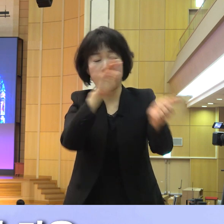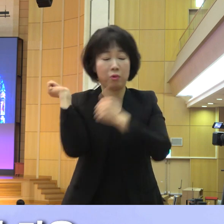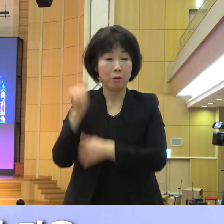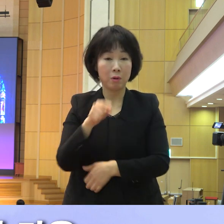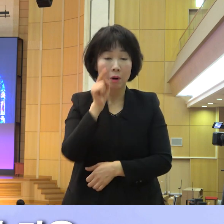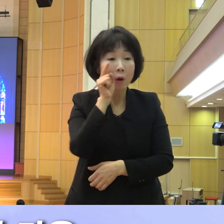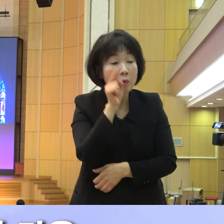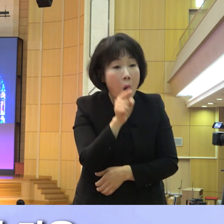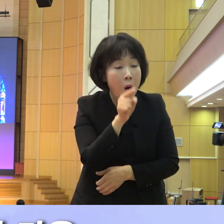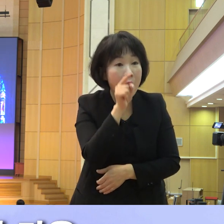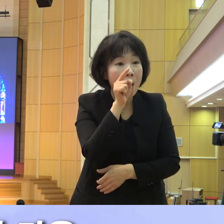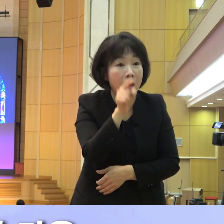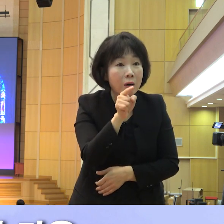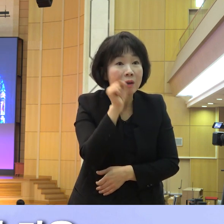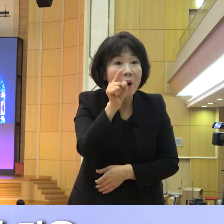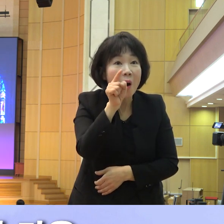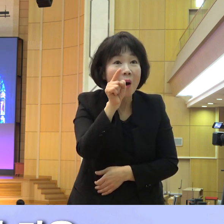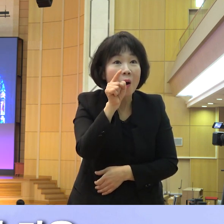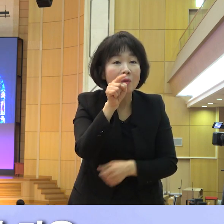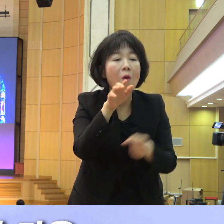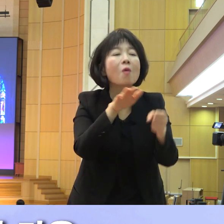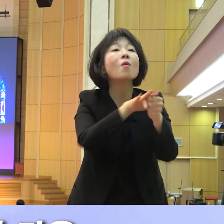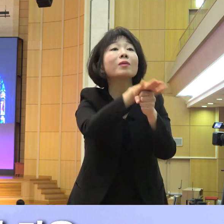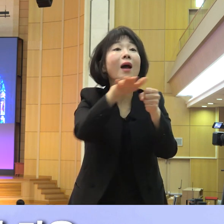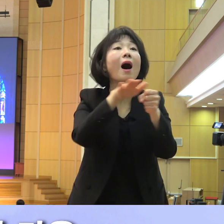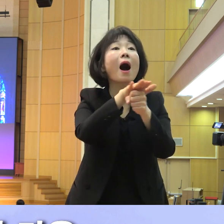내가 사랑하는 독자,